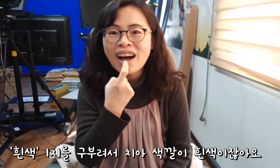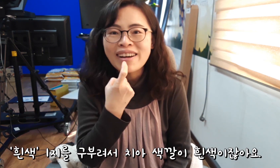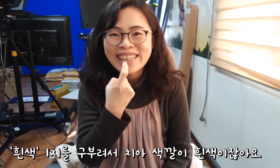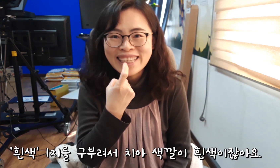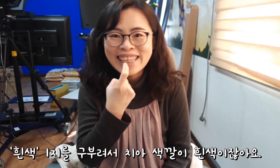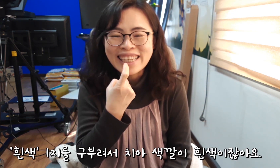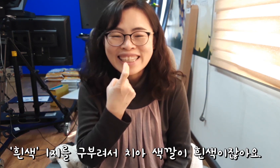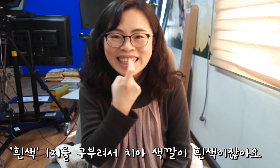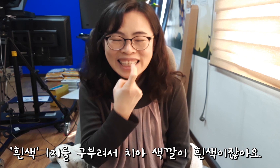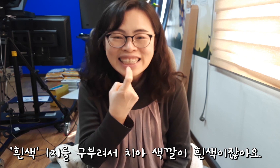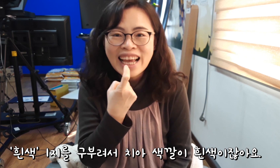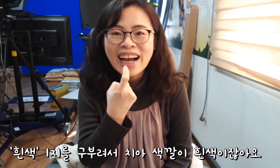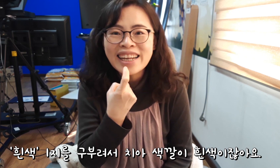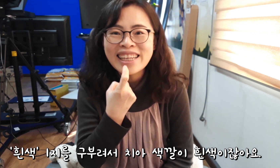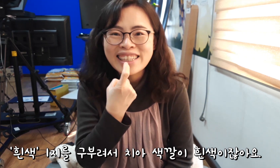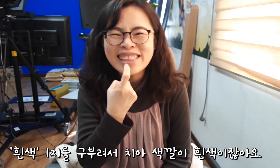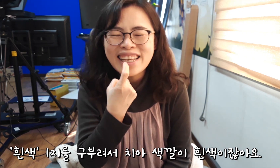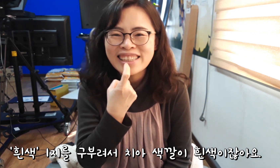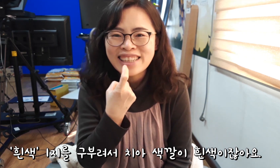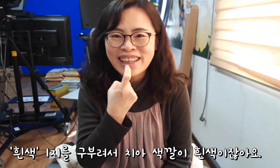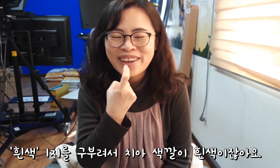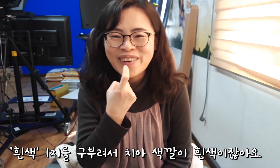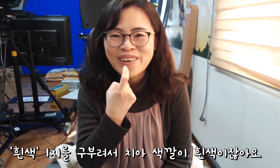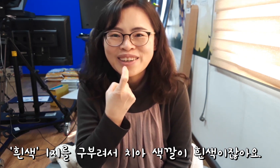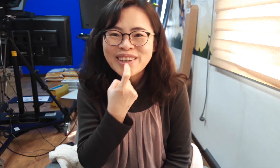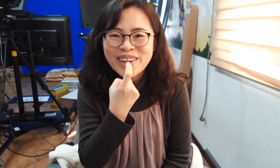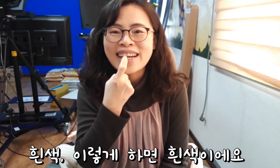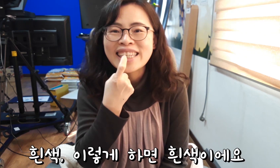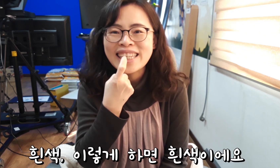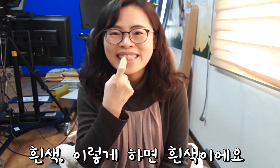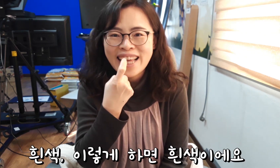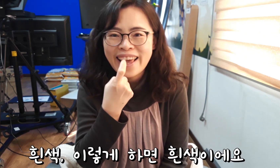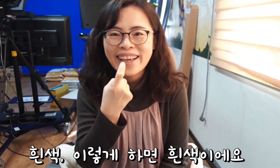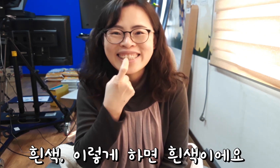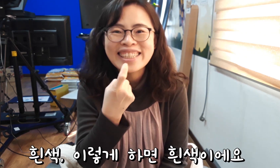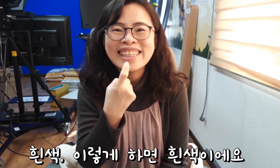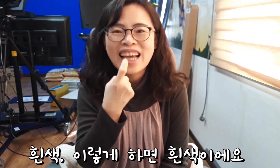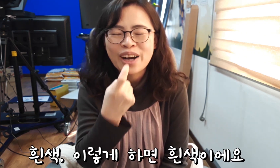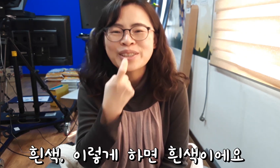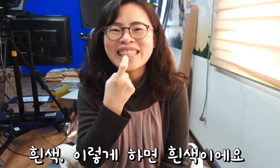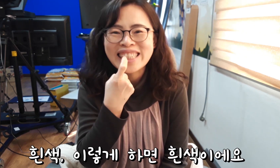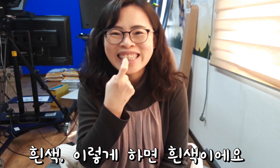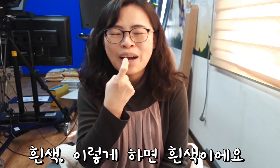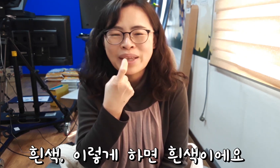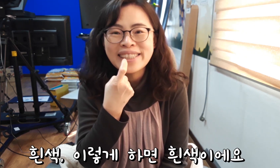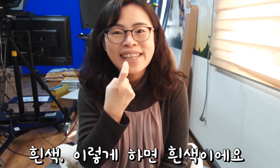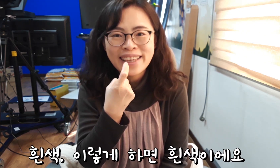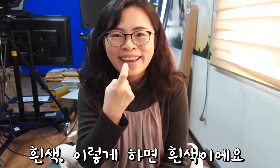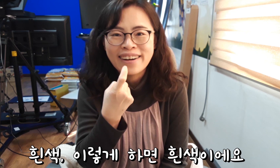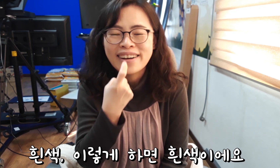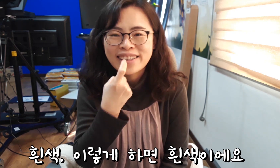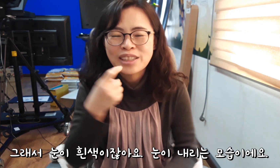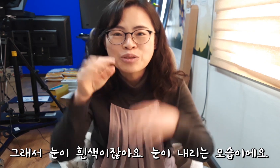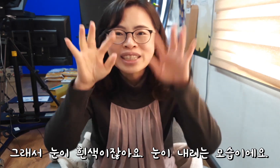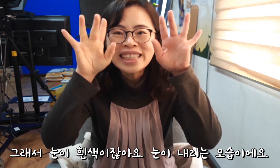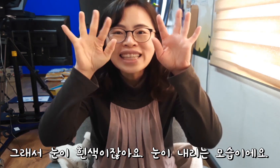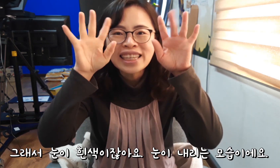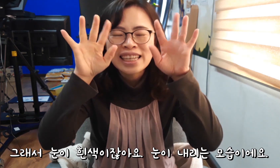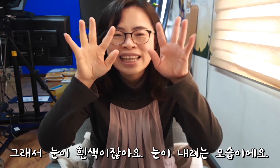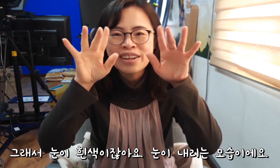구부려서 이 색깔이 흰색이잖아요. 흰색, 이 해서 이렇게 하면 흰색이에요. 그래서 눈이 흰색이잖아요. 그리고